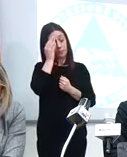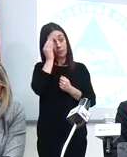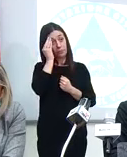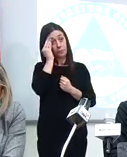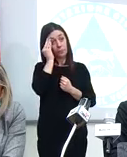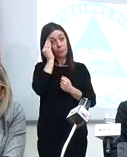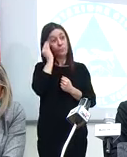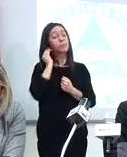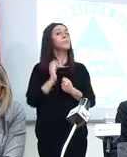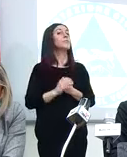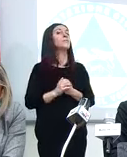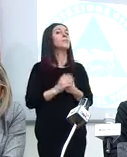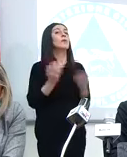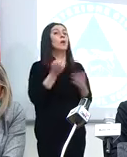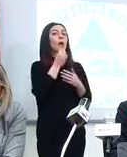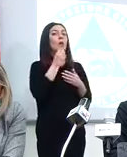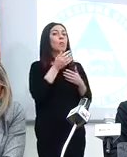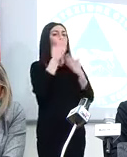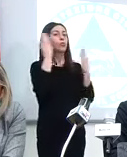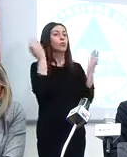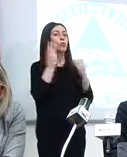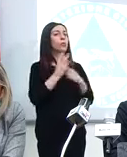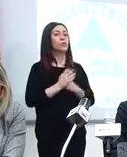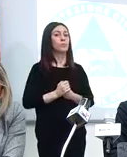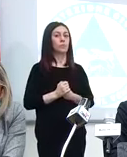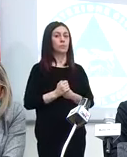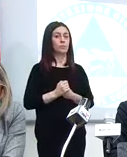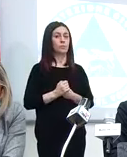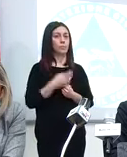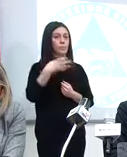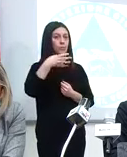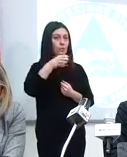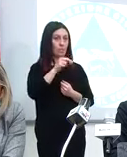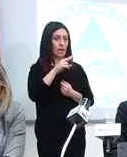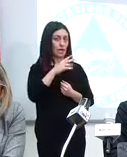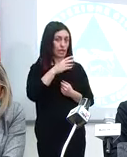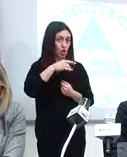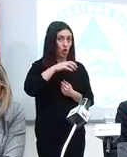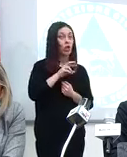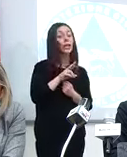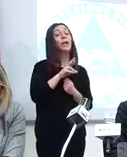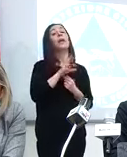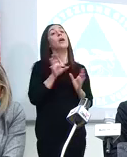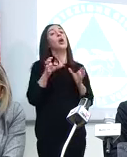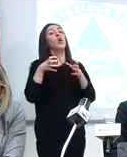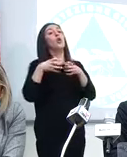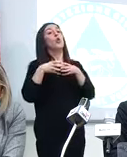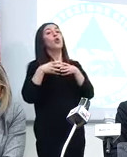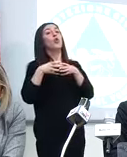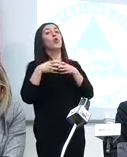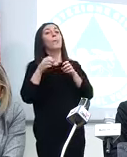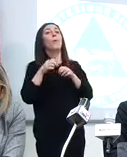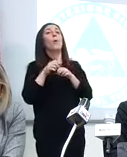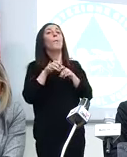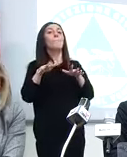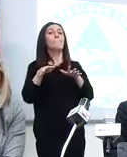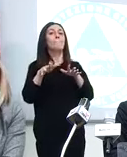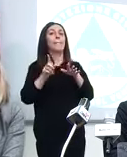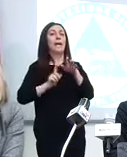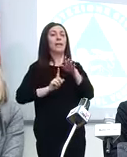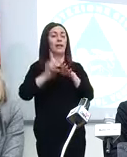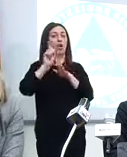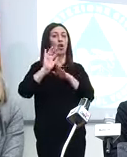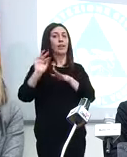grazie. Sì, buongiorno Presidente. Buongiorno. Marchiori, Gruppo Media Nord-Est. A proposito di aziende venete,